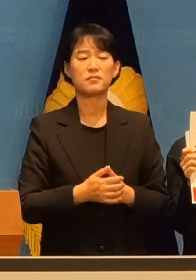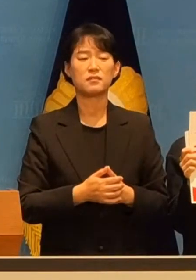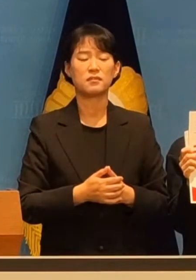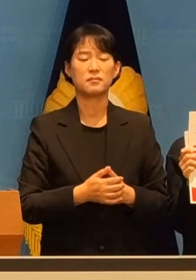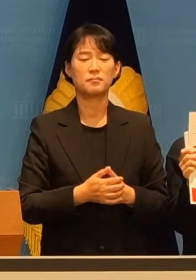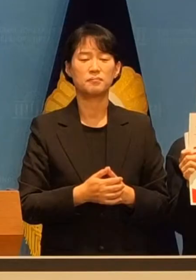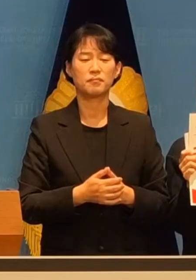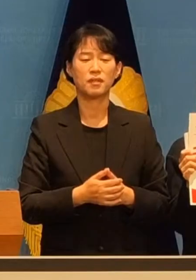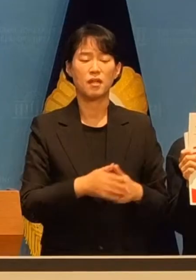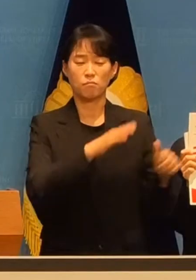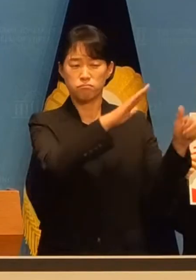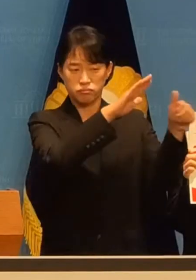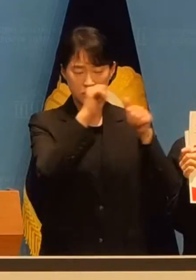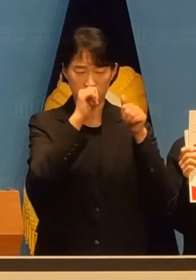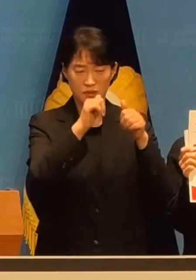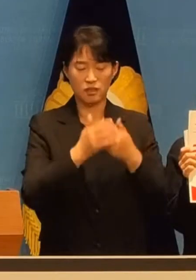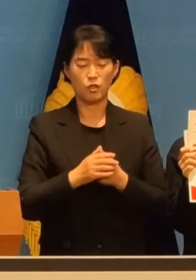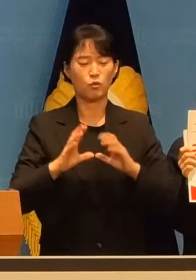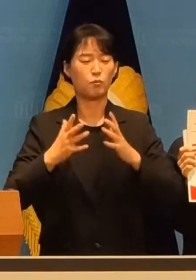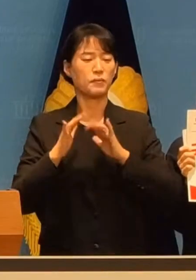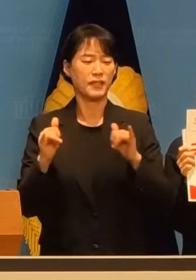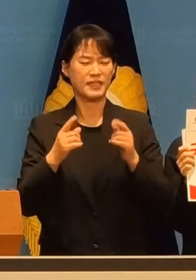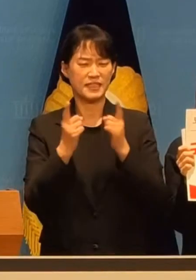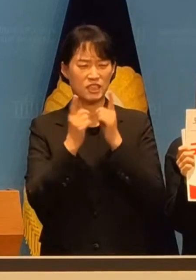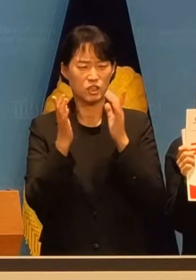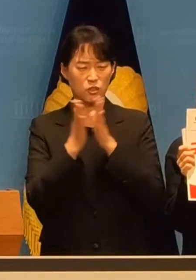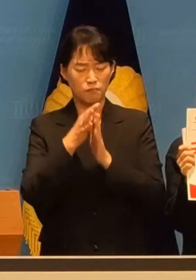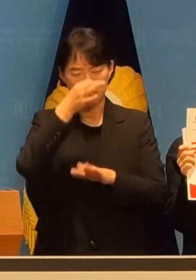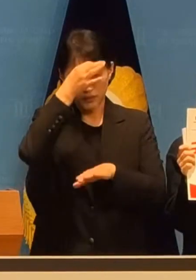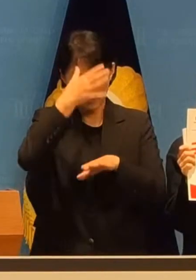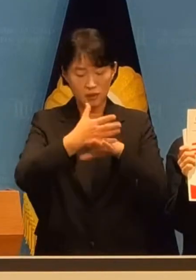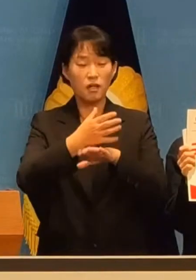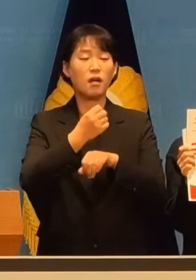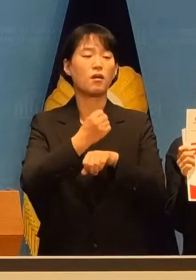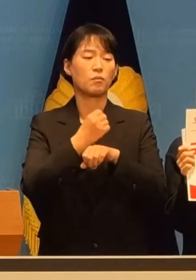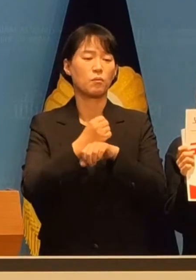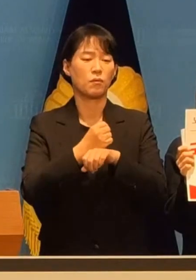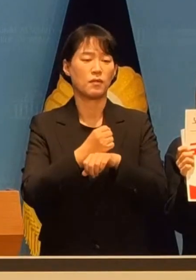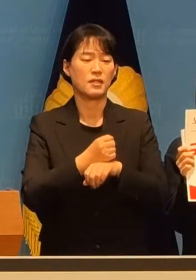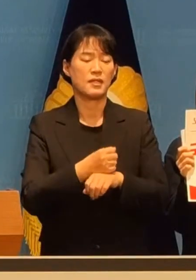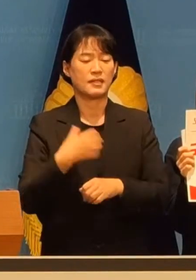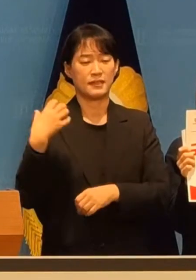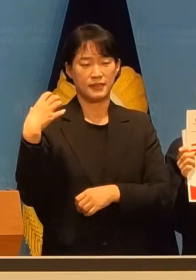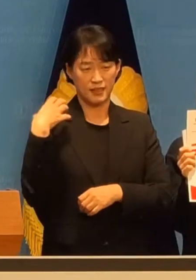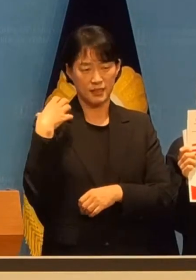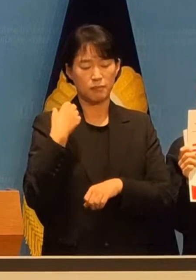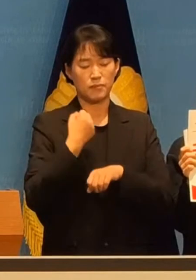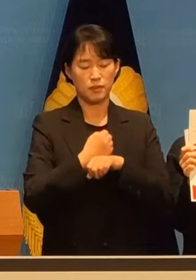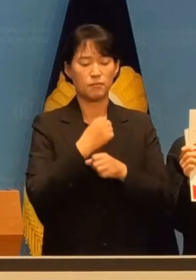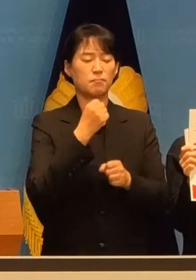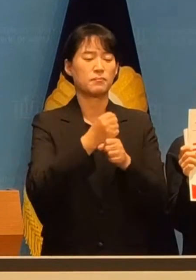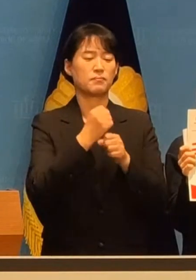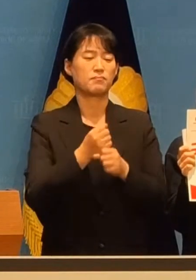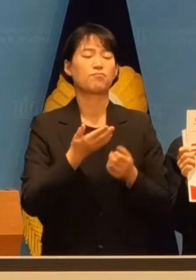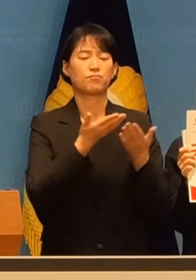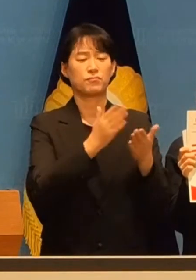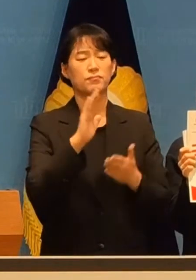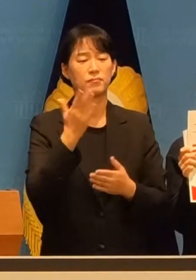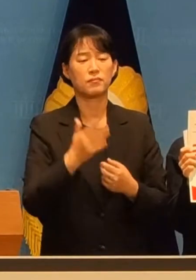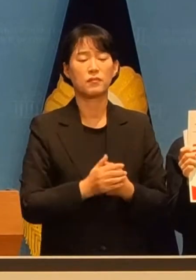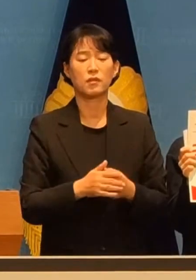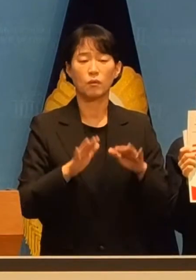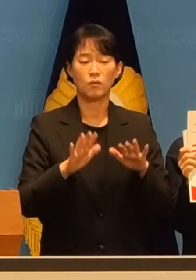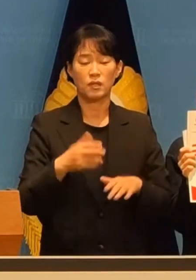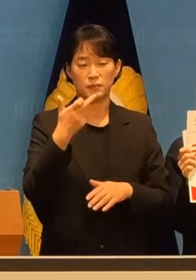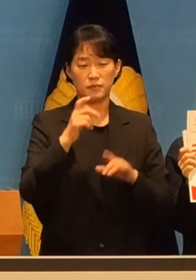의장을 불러내서 국민에게 직접 사과하게 하고 응당한 책임을 지게 만들어야 합니다. 오는